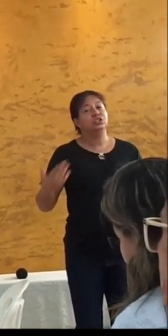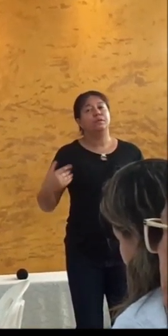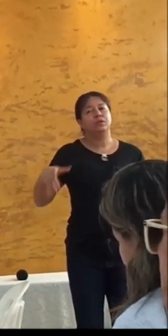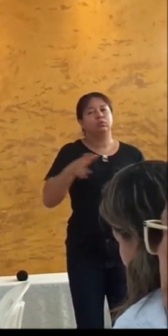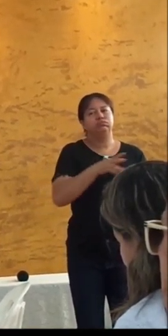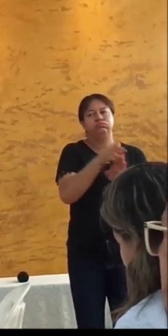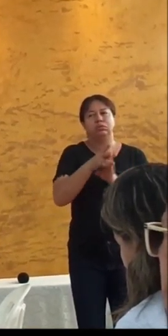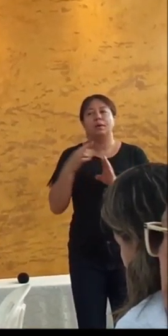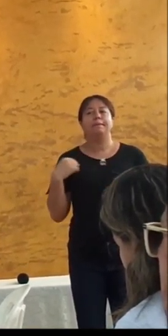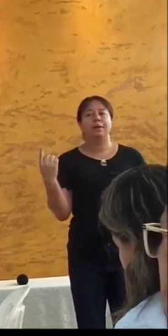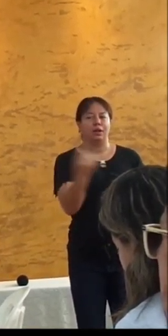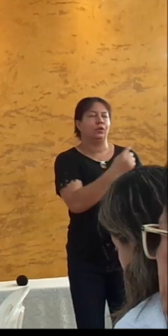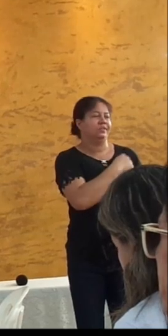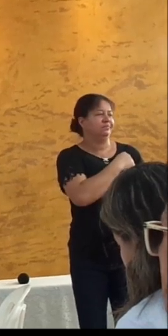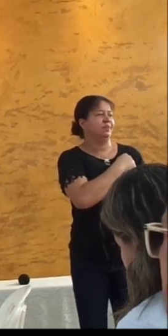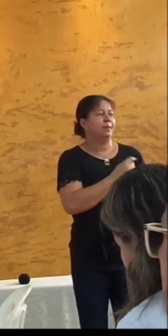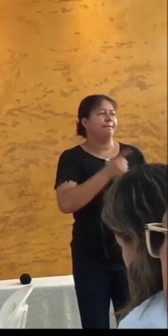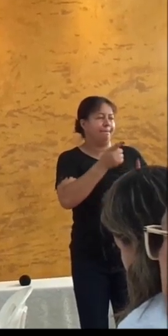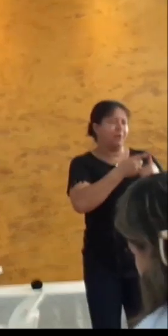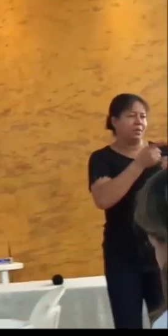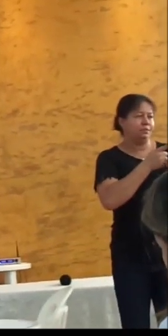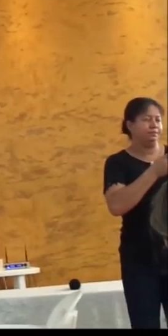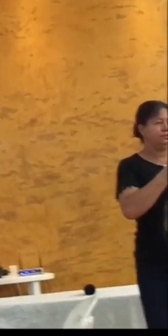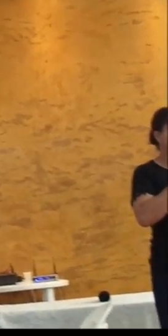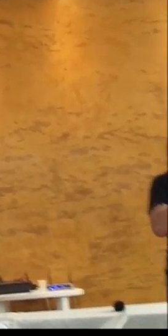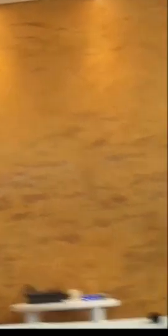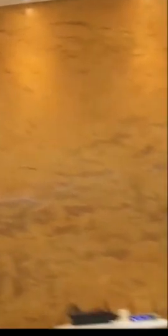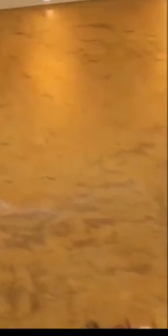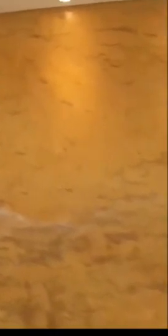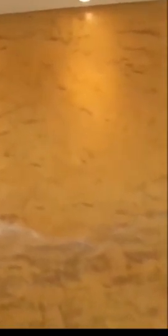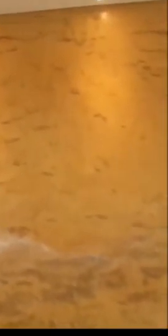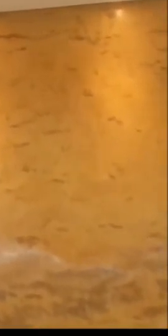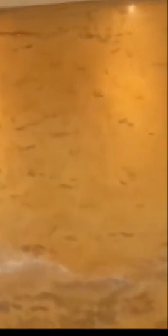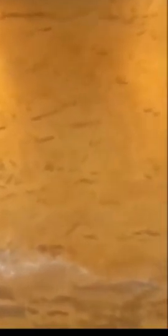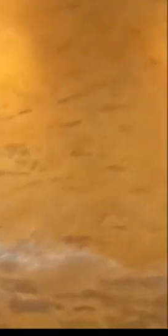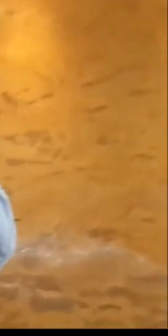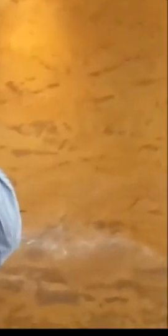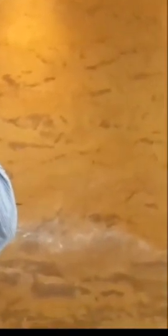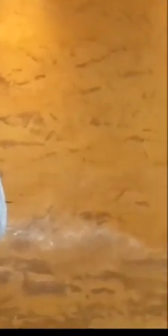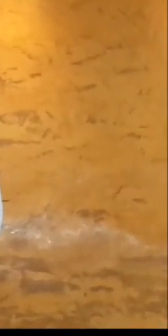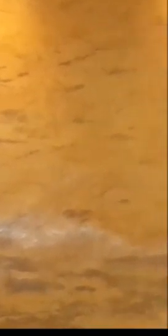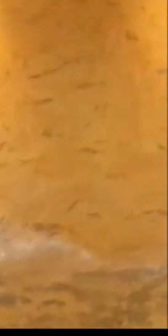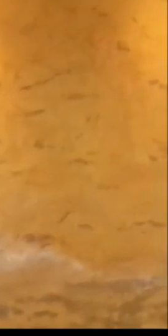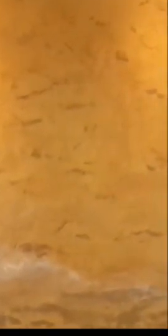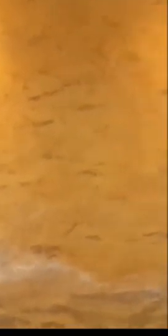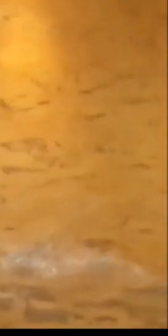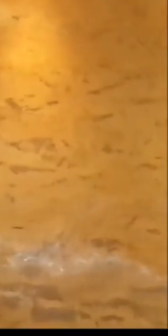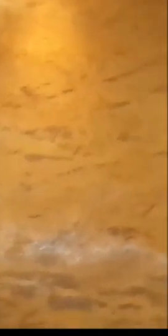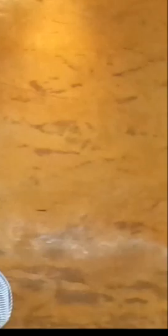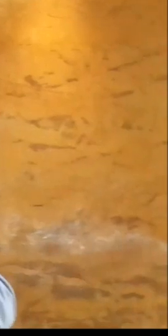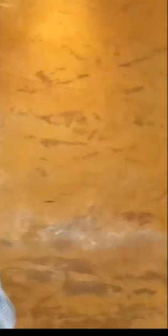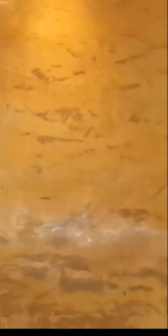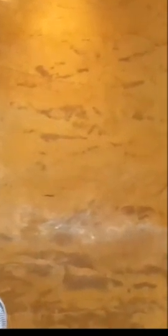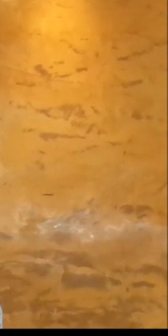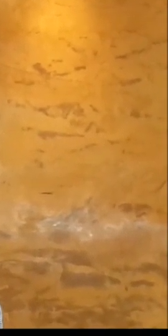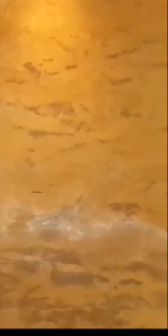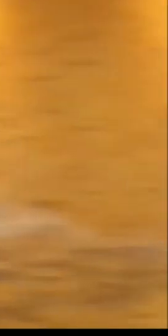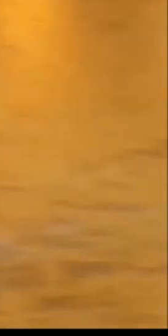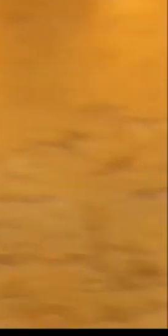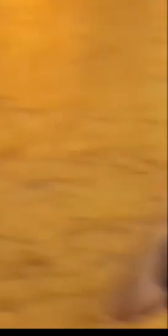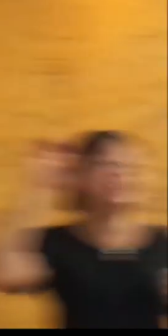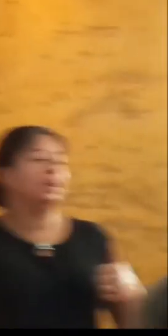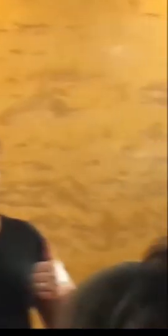nós. Primeiro, mesmo que o meu pai tenha me abandonado, o Senhor vai ocupar